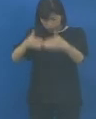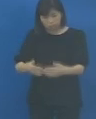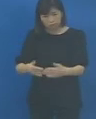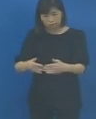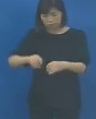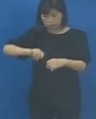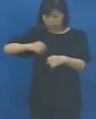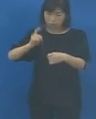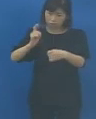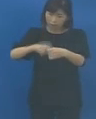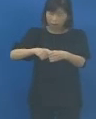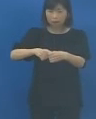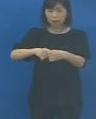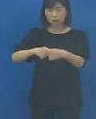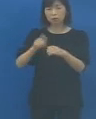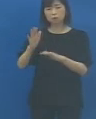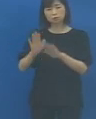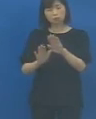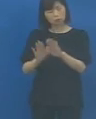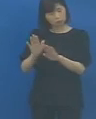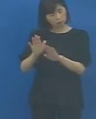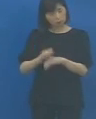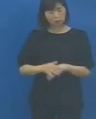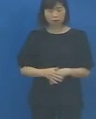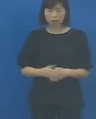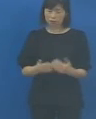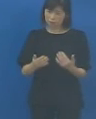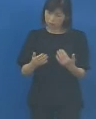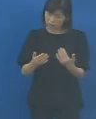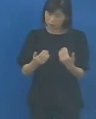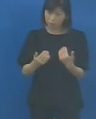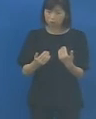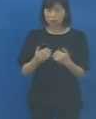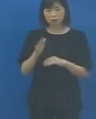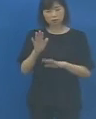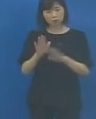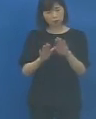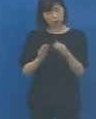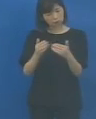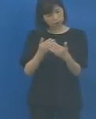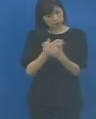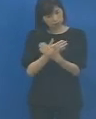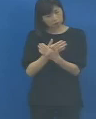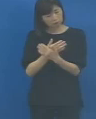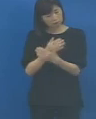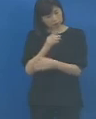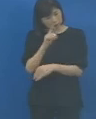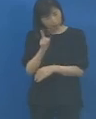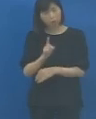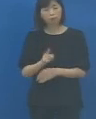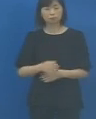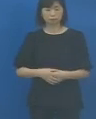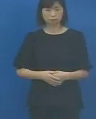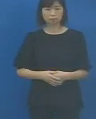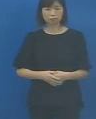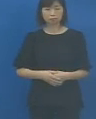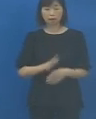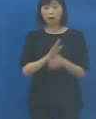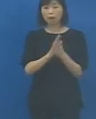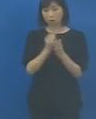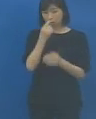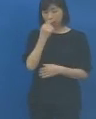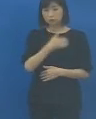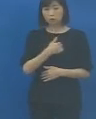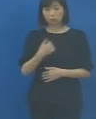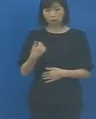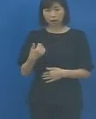ら選択せざるを得ないような状況に追い込まれかねないわけですね。で、私どもはまだ初